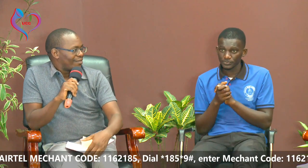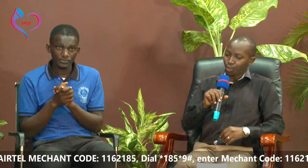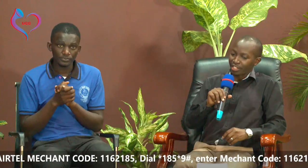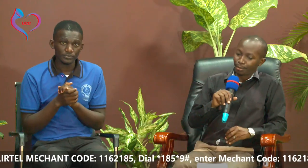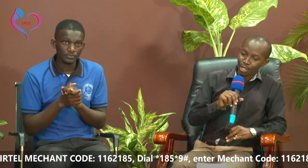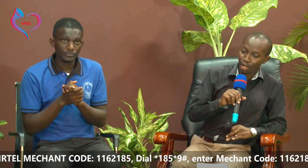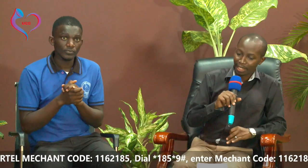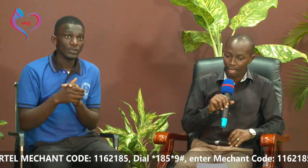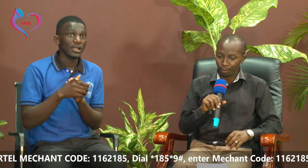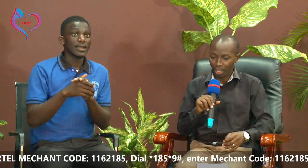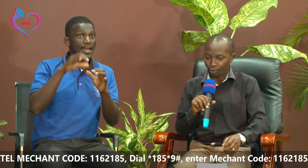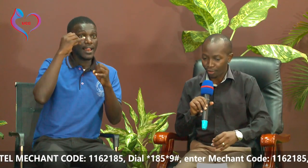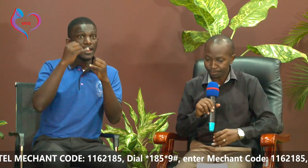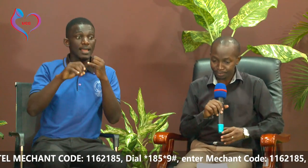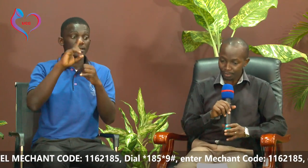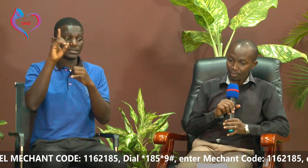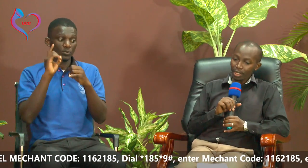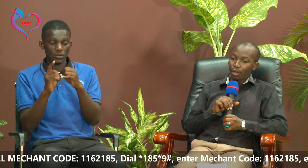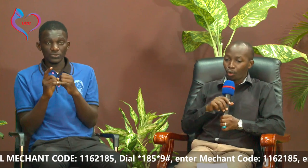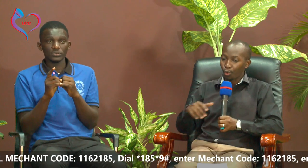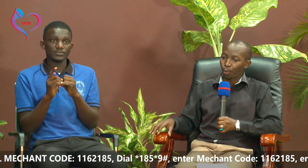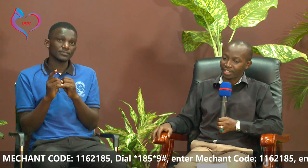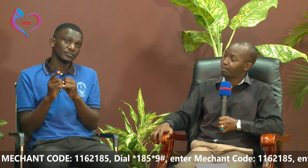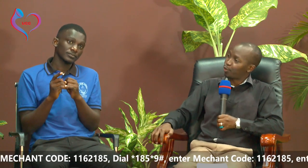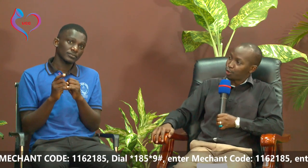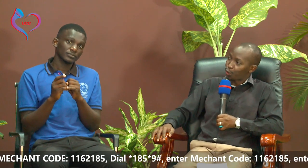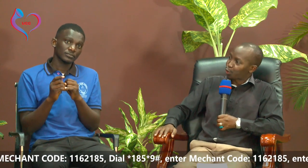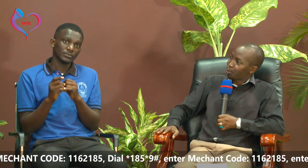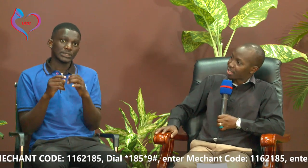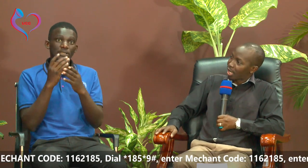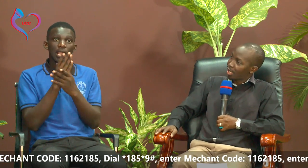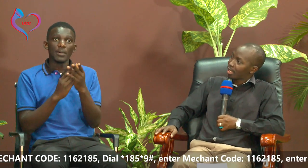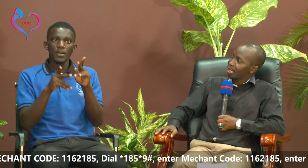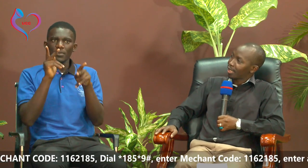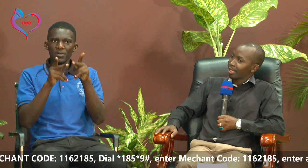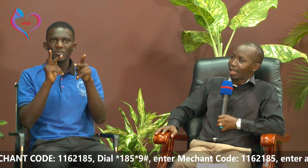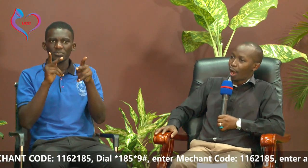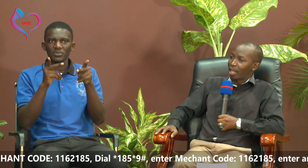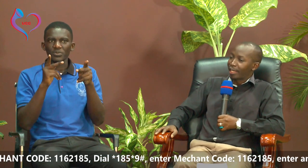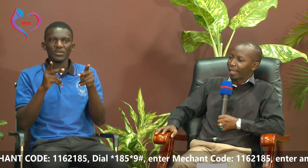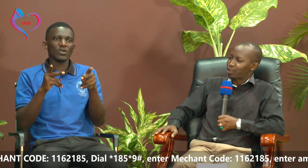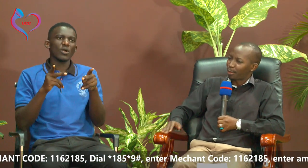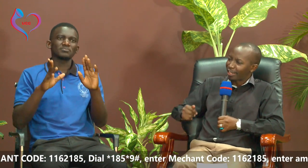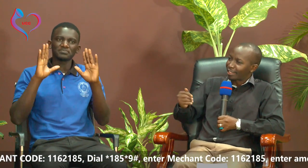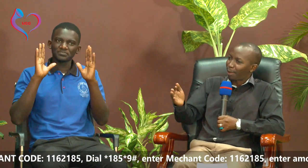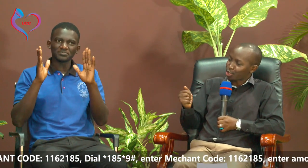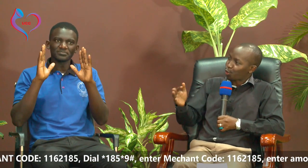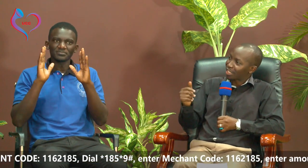Question esembye yo ebadde ya muganda wafe. Omu kubazimbidwe nyongo somesa. Auli andi agenda zabe ne personal